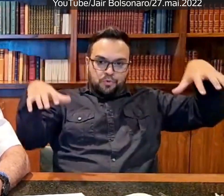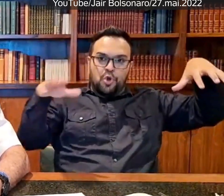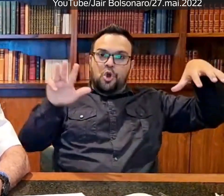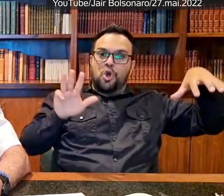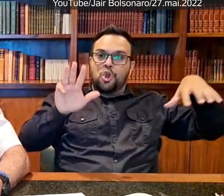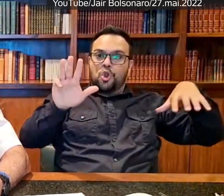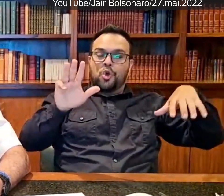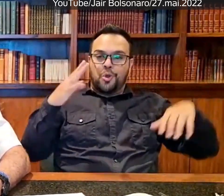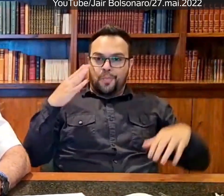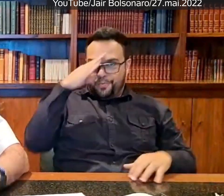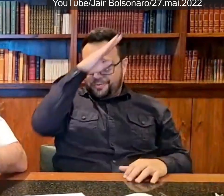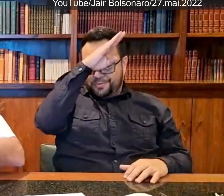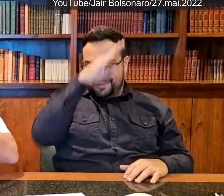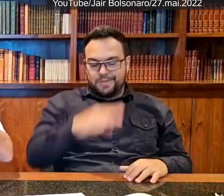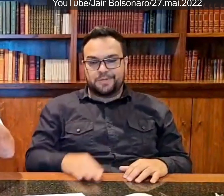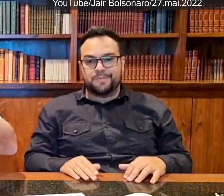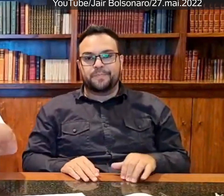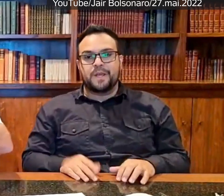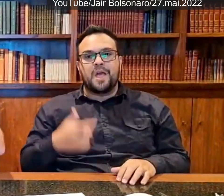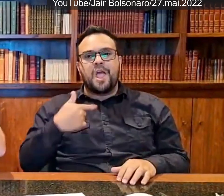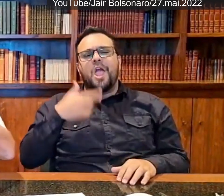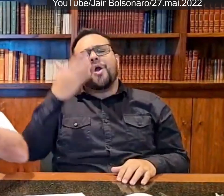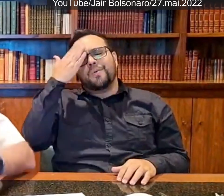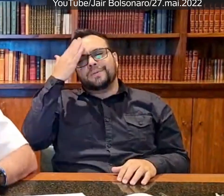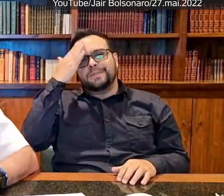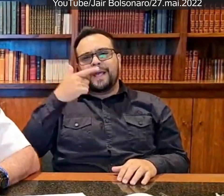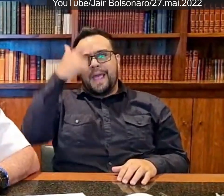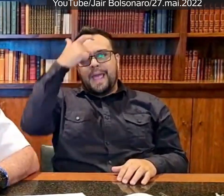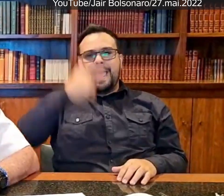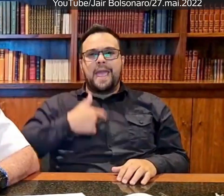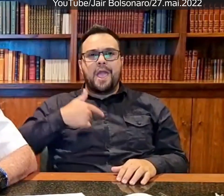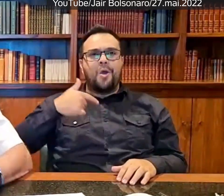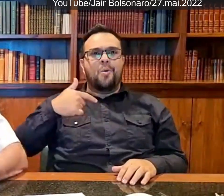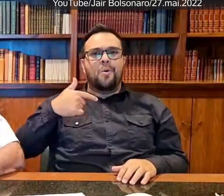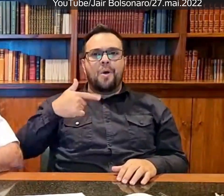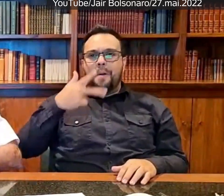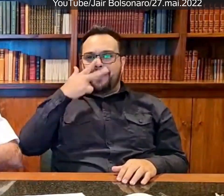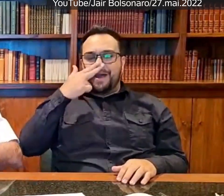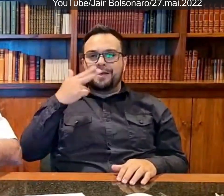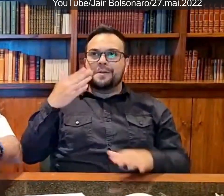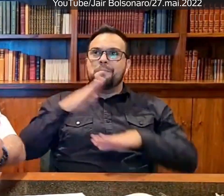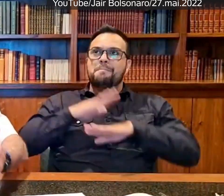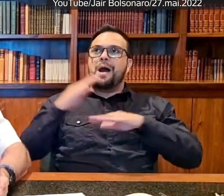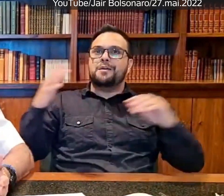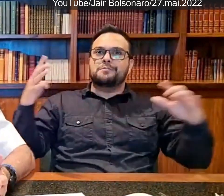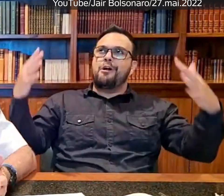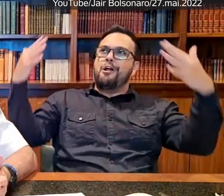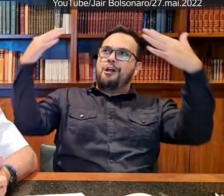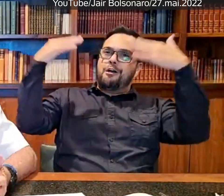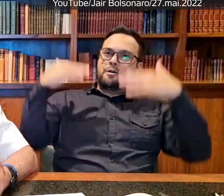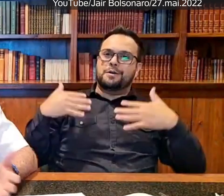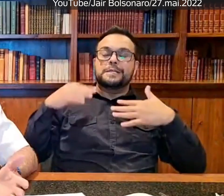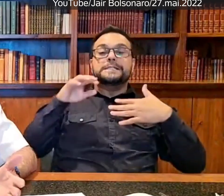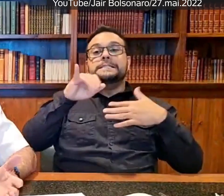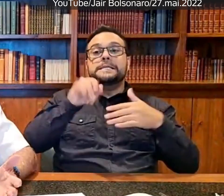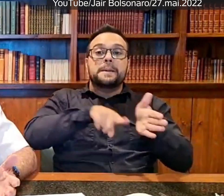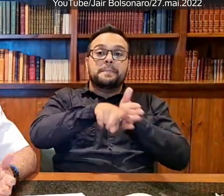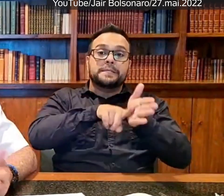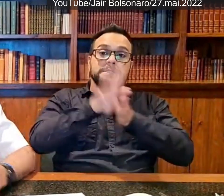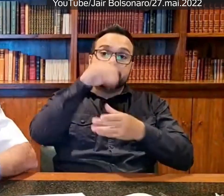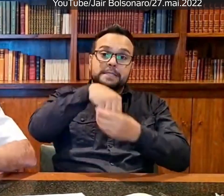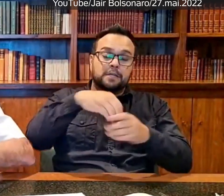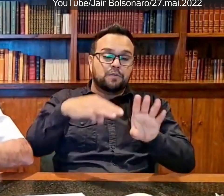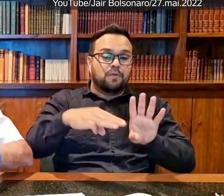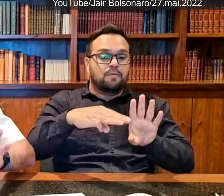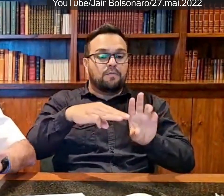é uma canalice. Eu sei que não sou unanimidade em lugar nenhum. Mas se, por exemplo, se fizer uma pesquisa nas Forças Armadas, séria,